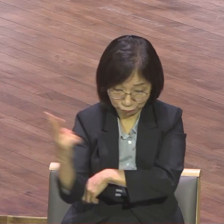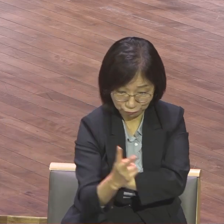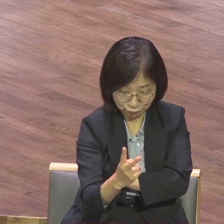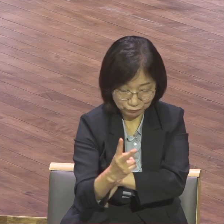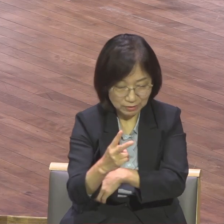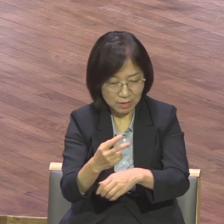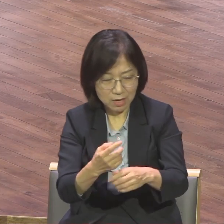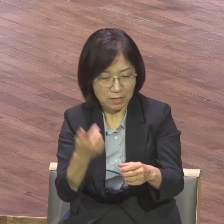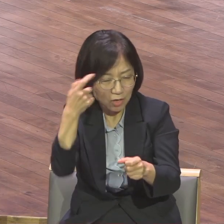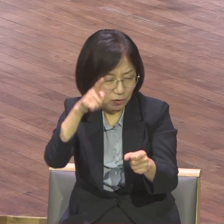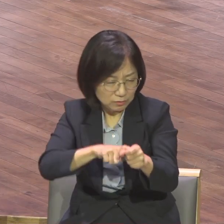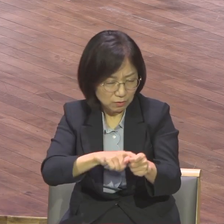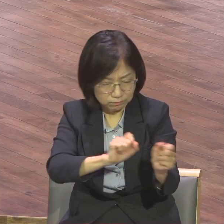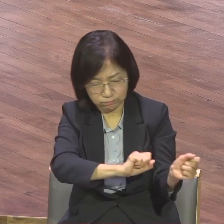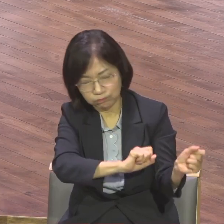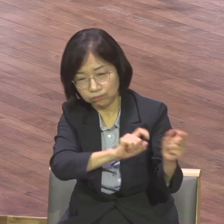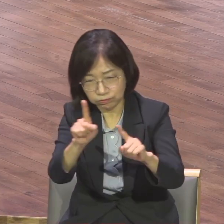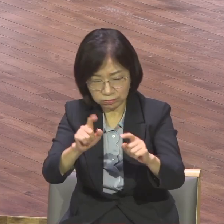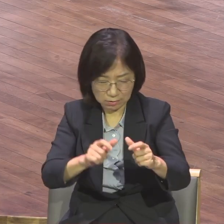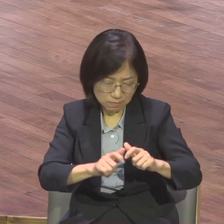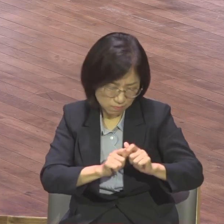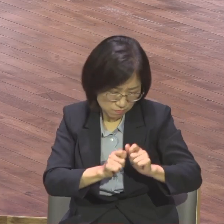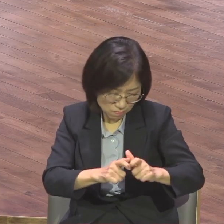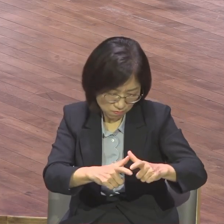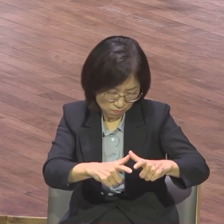최초로 그리스도인이라